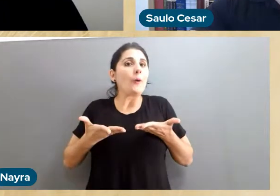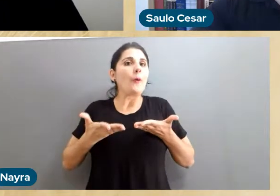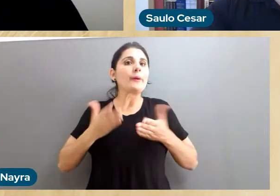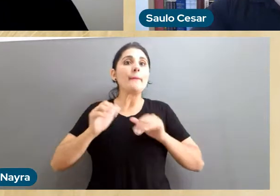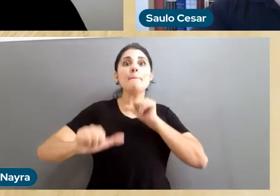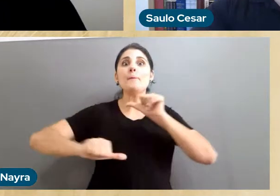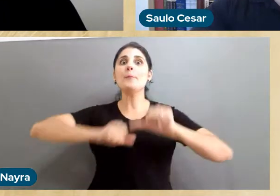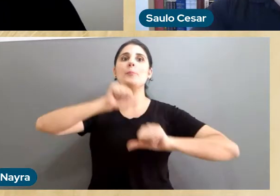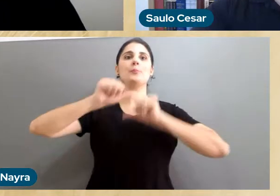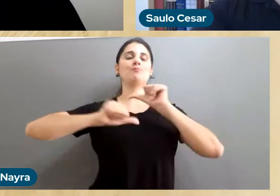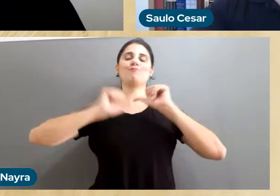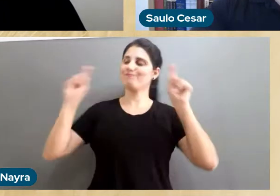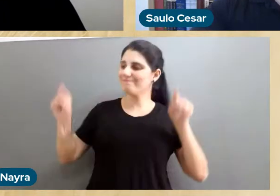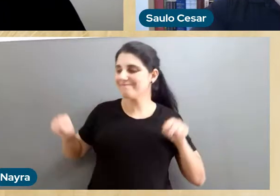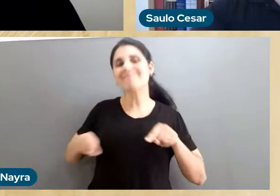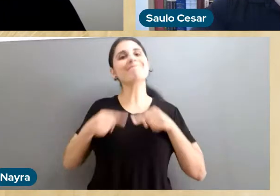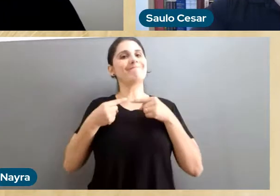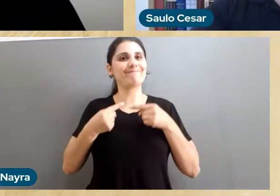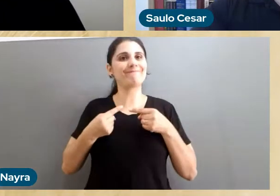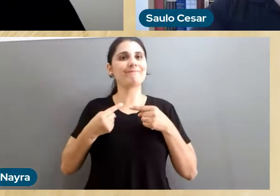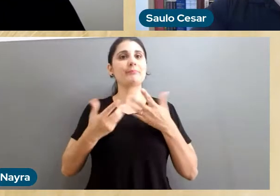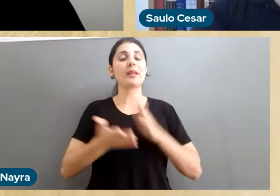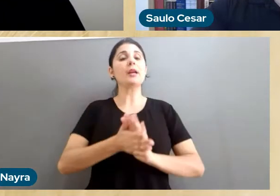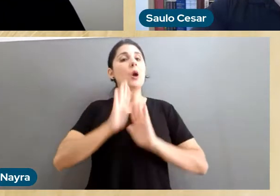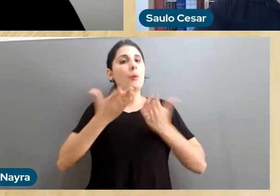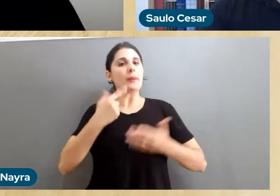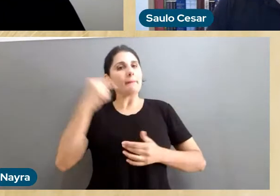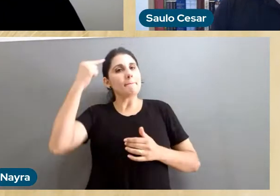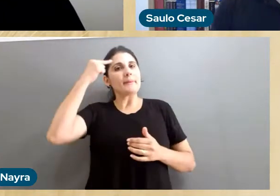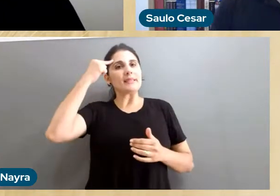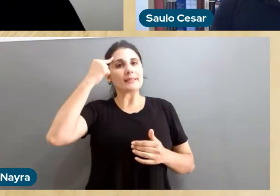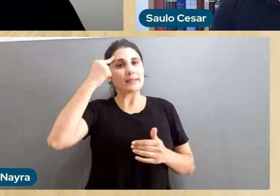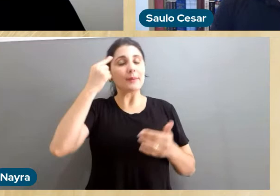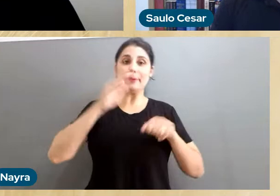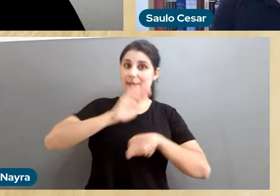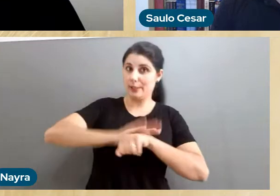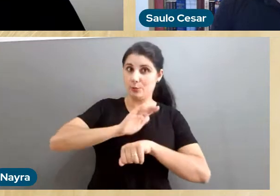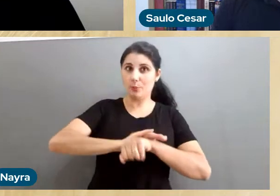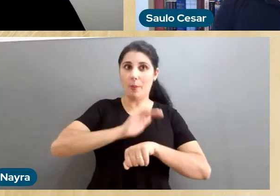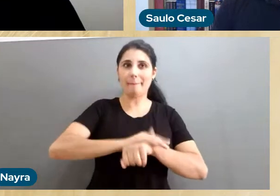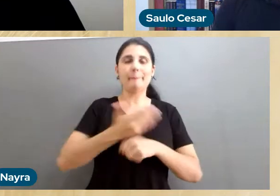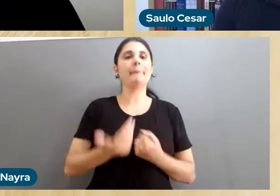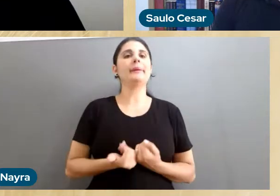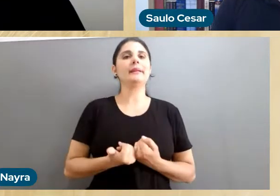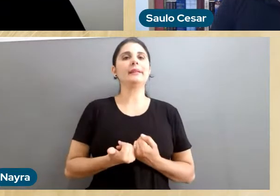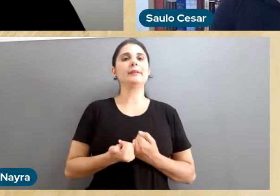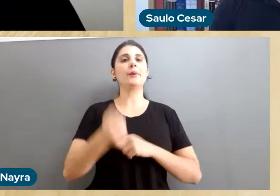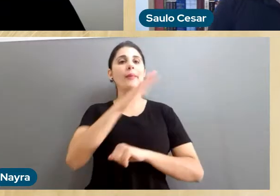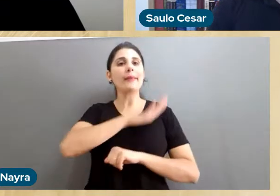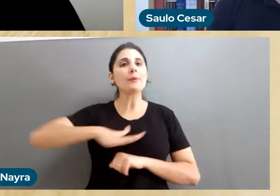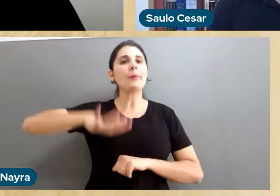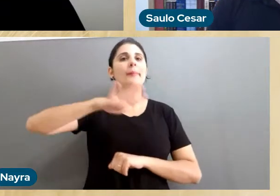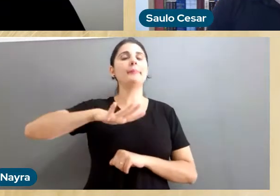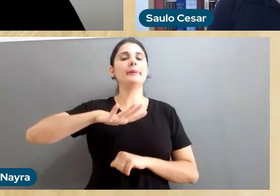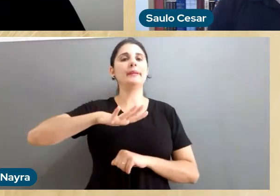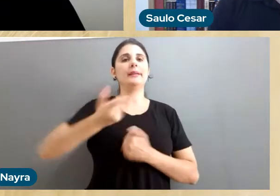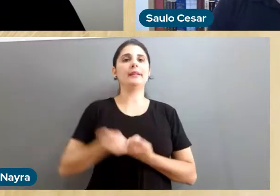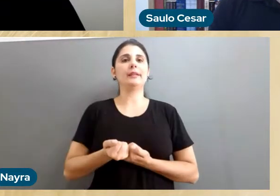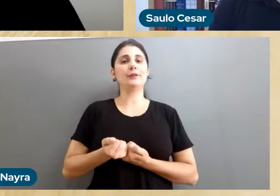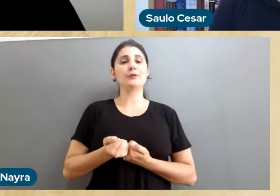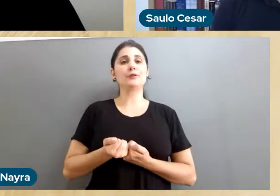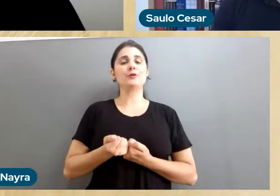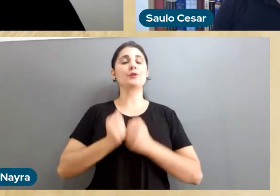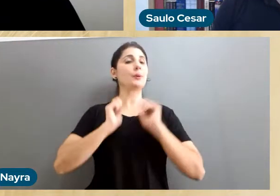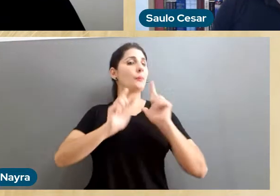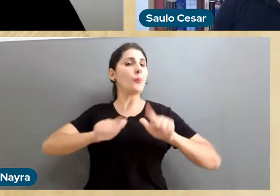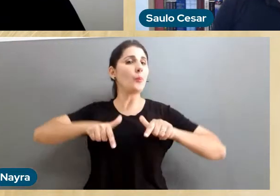e desafiadores. Quando nós pensamos na atualidade, nós vivemos um ambiente em que, ao lado de muitas